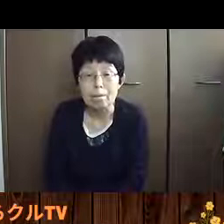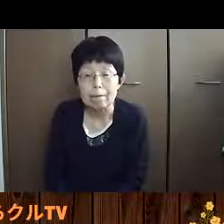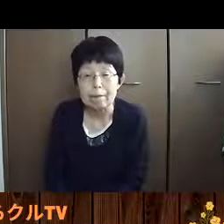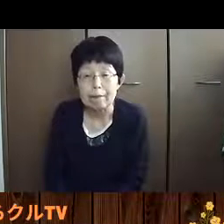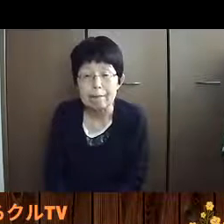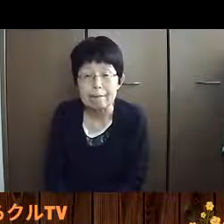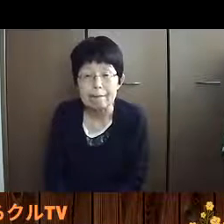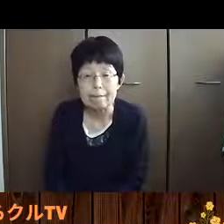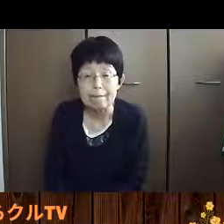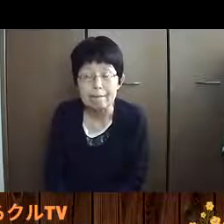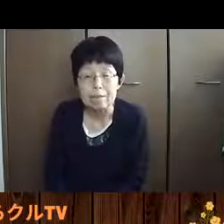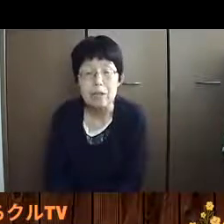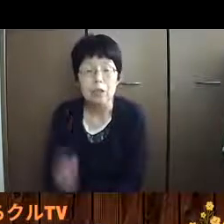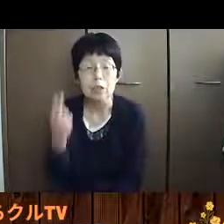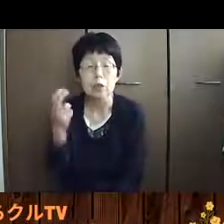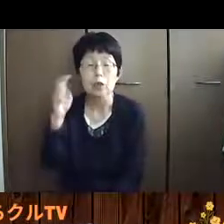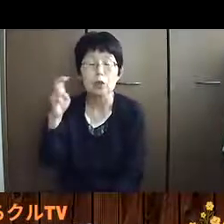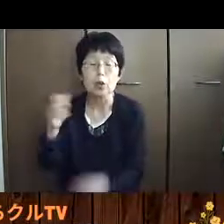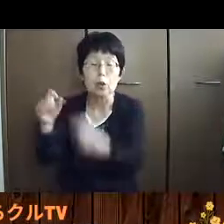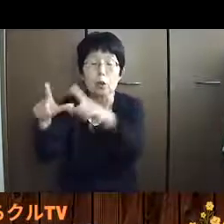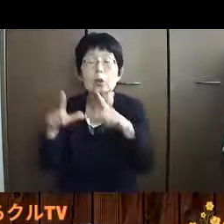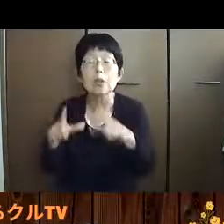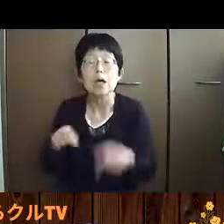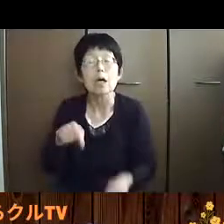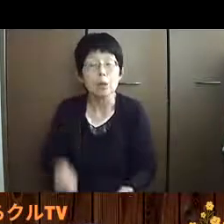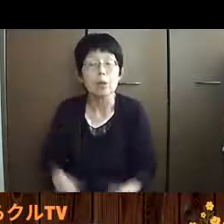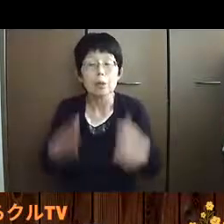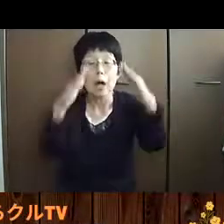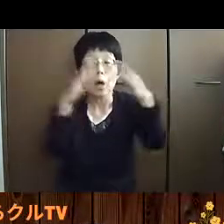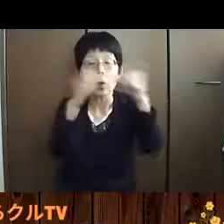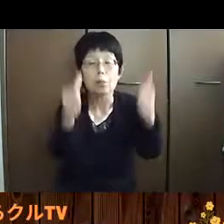うん、これがホームページに書き始めた頃のこの